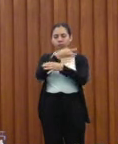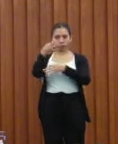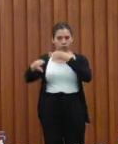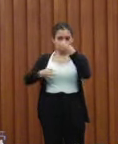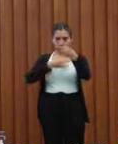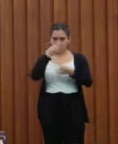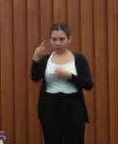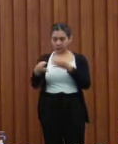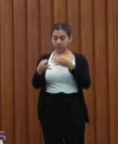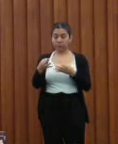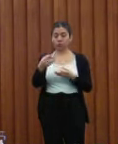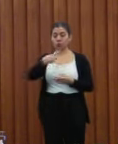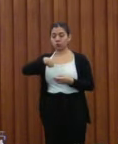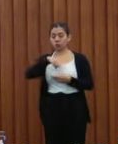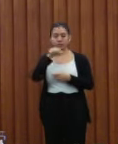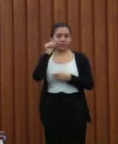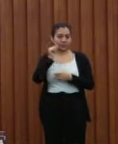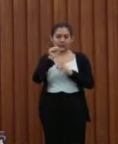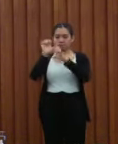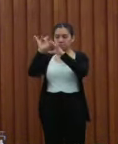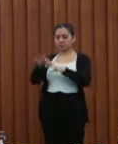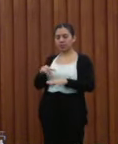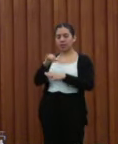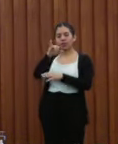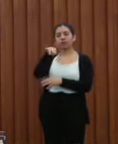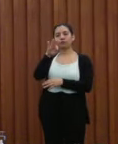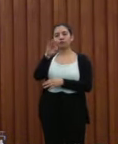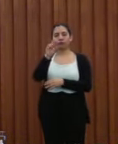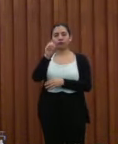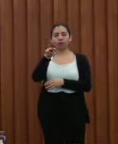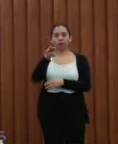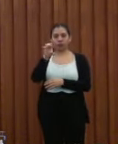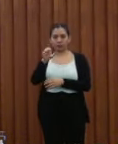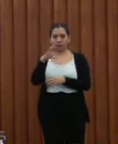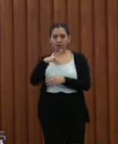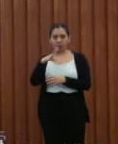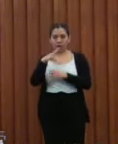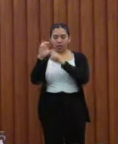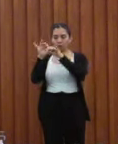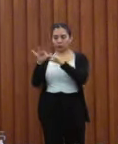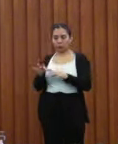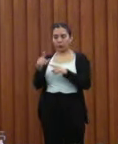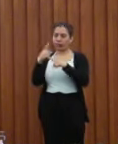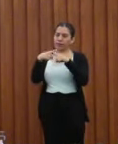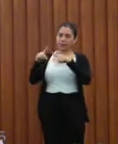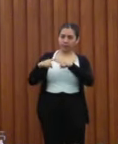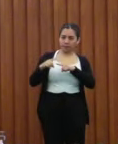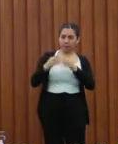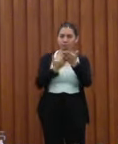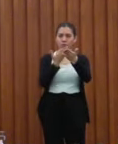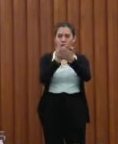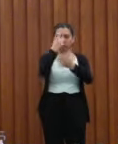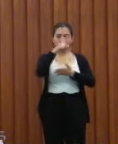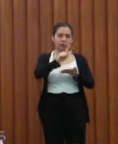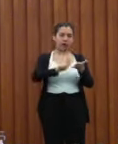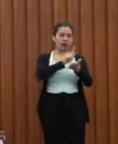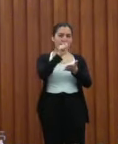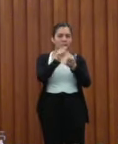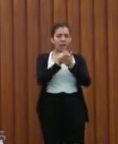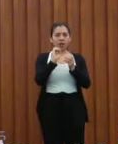ha sido múltiplemente citado, ¿no?, en muchas iniciativas de ley, en muchos informes de las